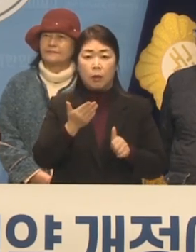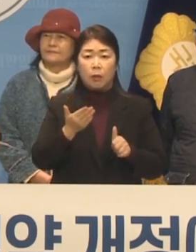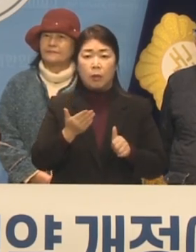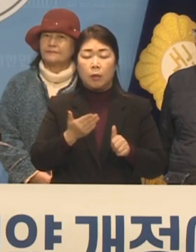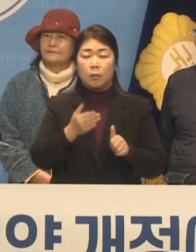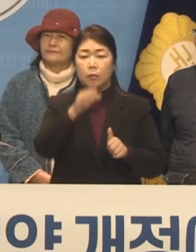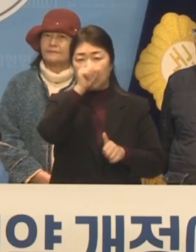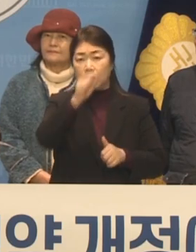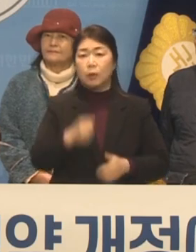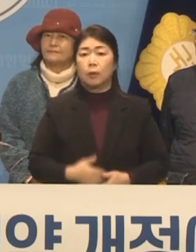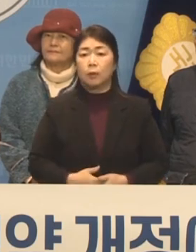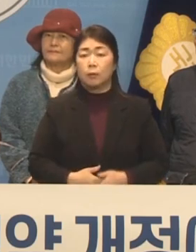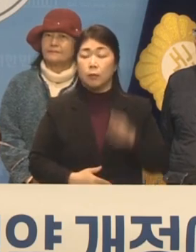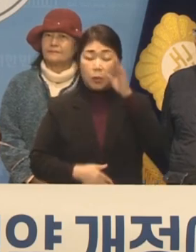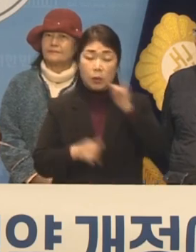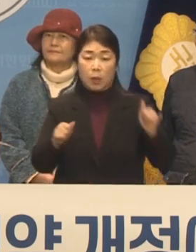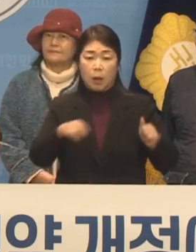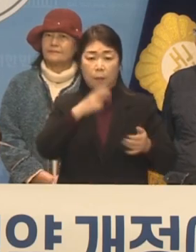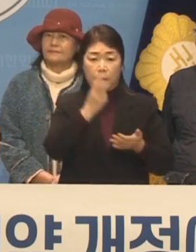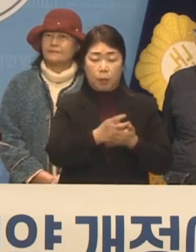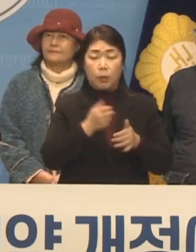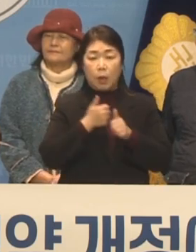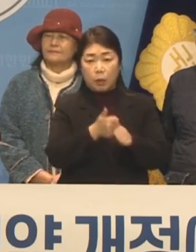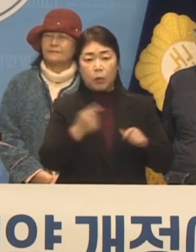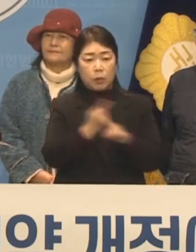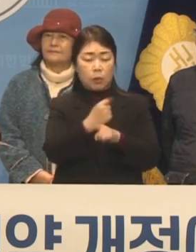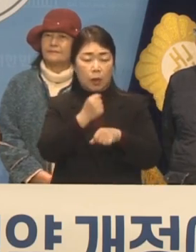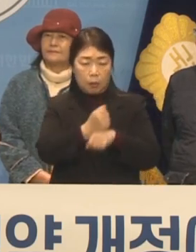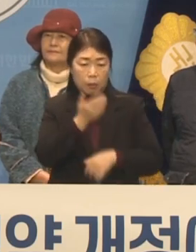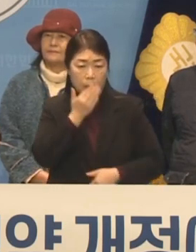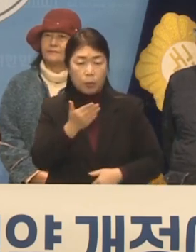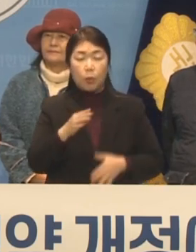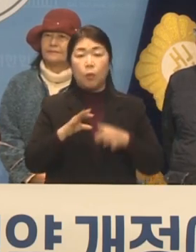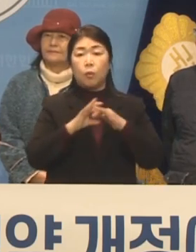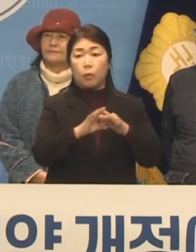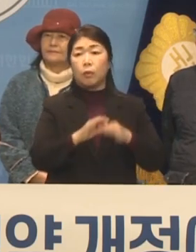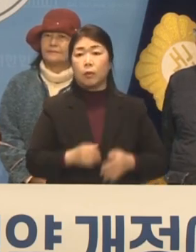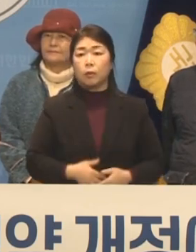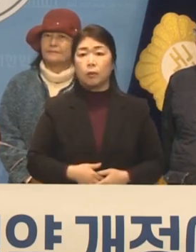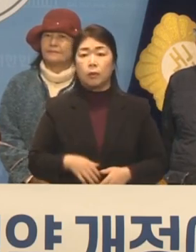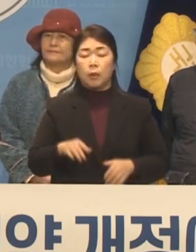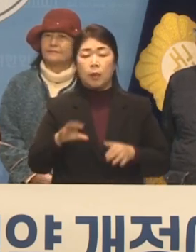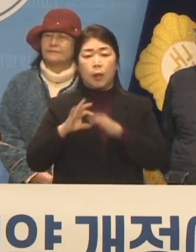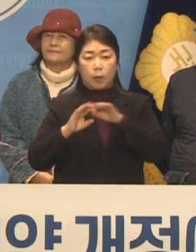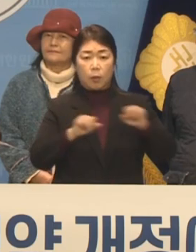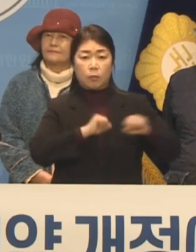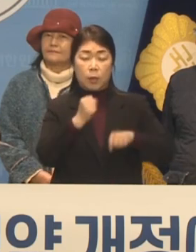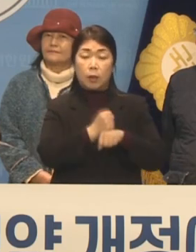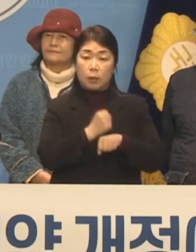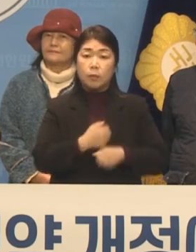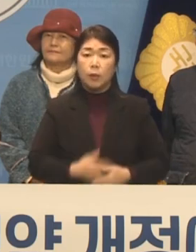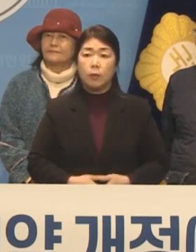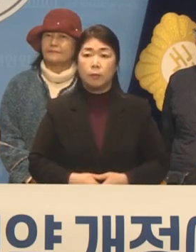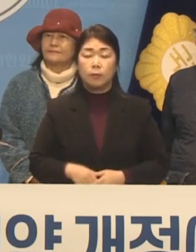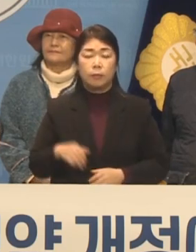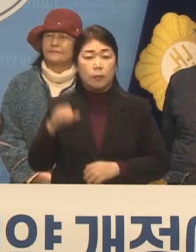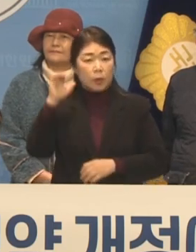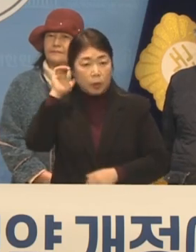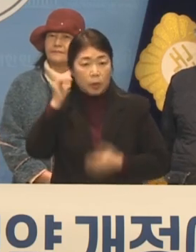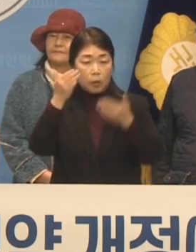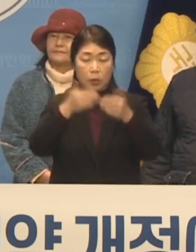환자들이 합법적으로 치료를 받을 수 있도록 관련 운동을 이어나갈 것입니다. 경청해 주셔서